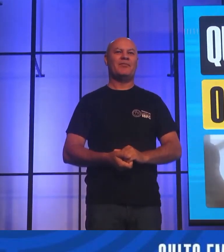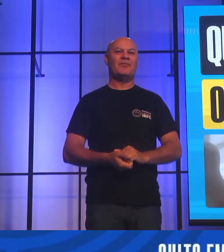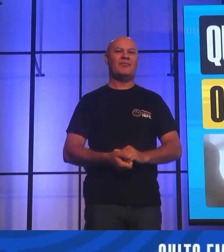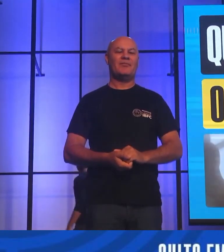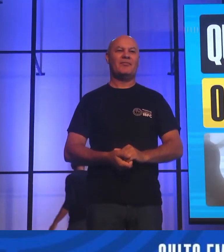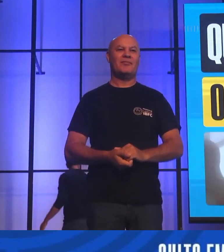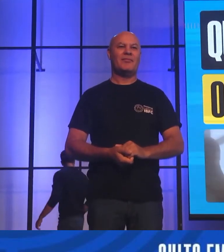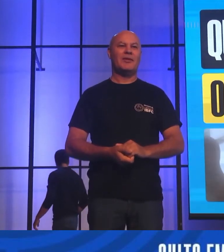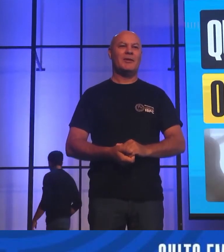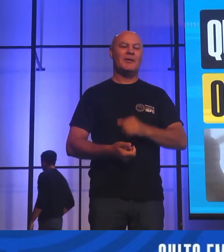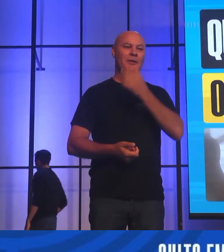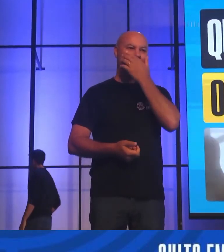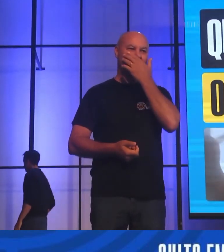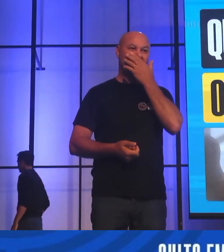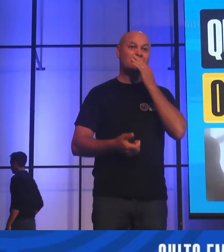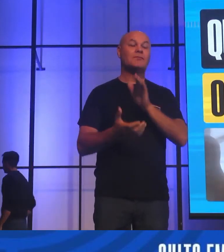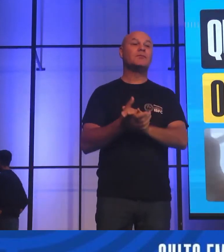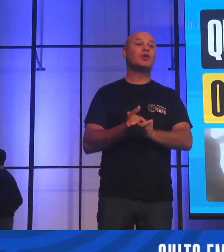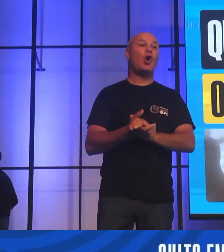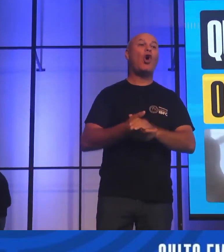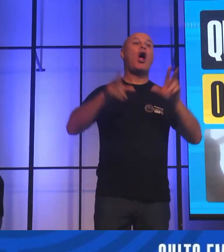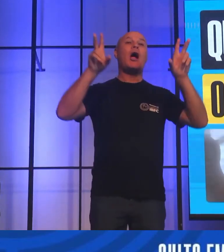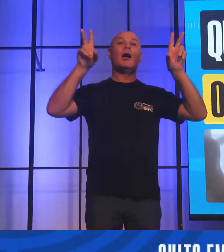Quando se revela o que eu sou,